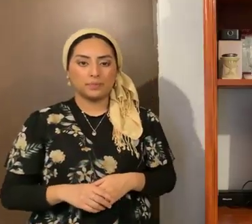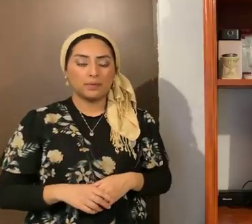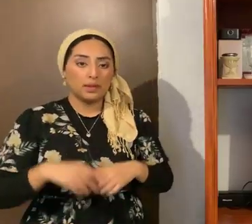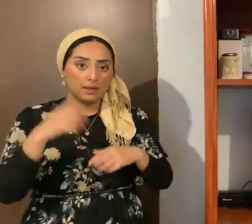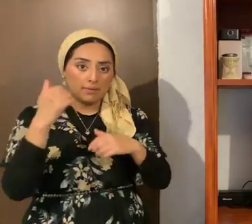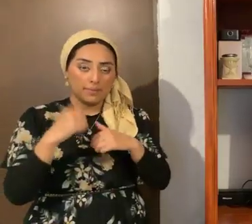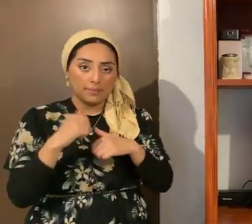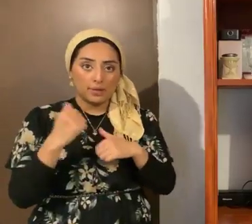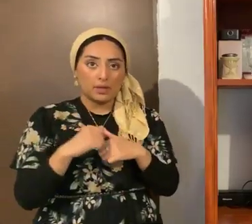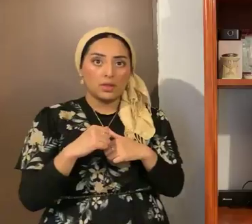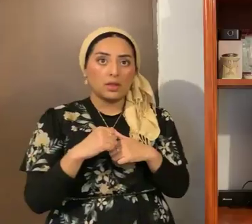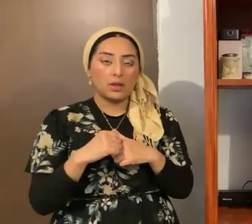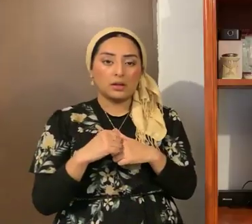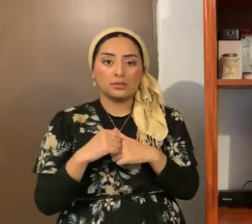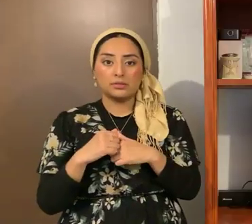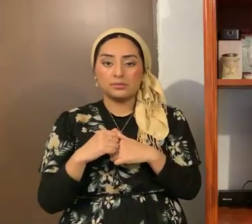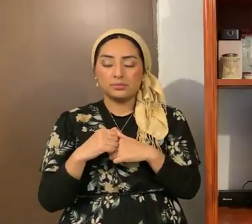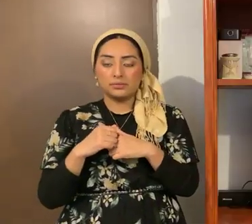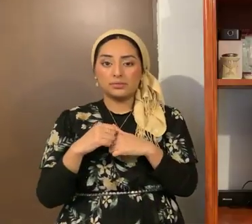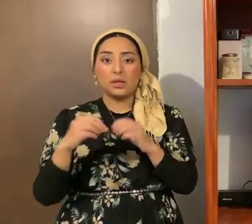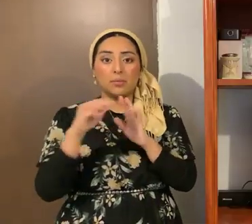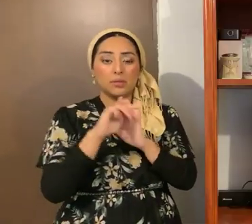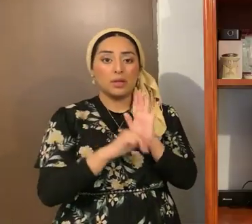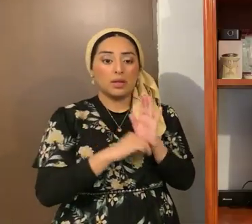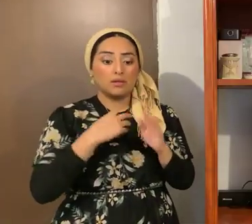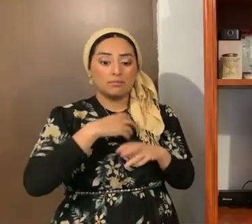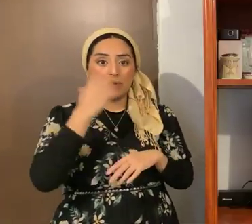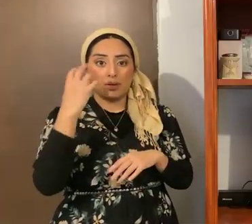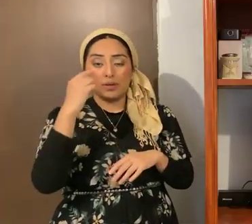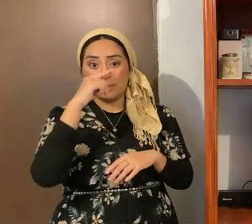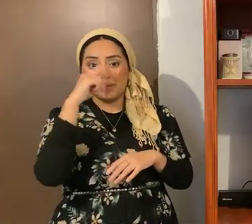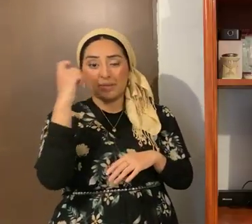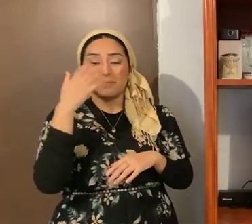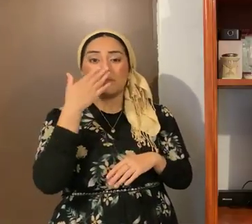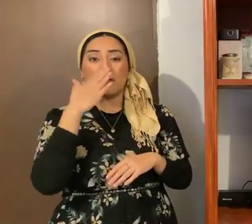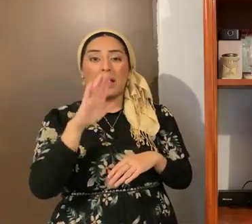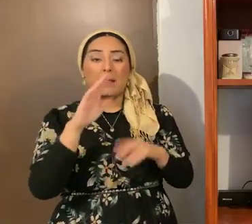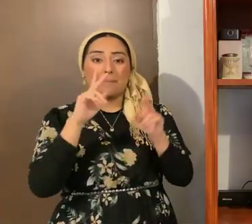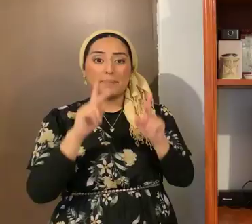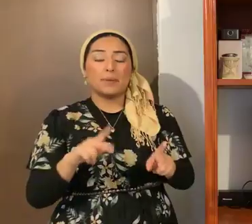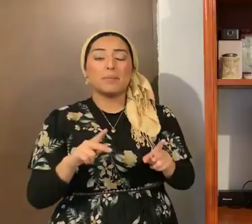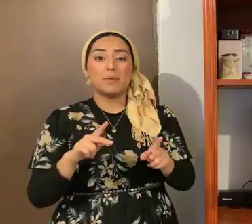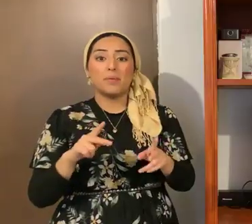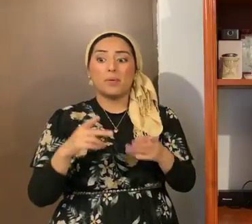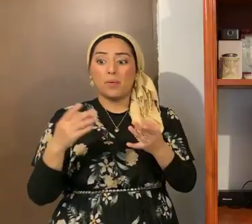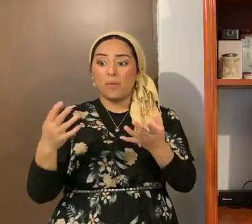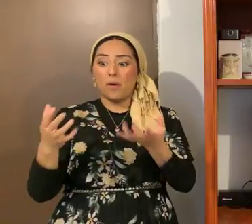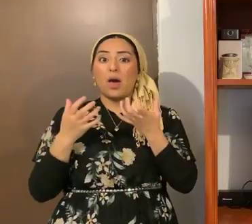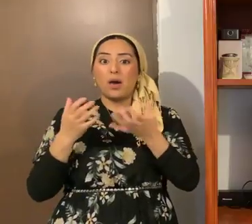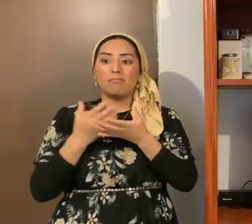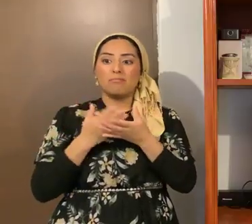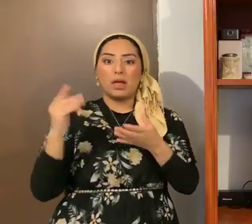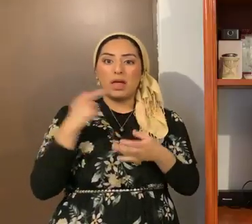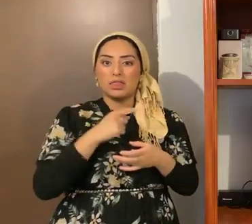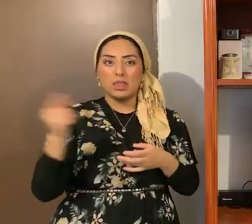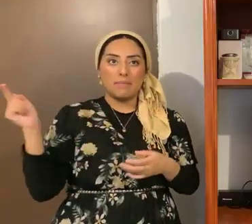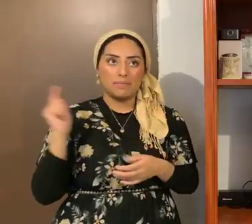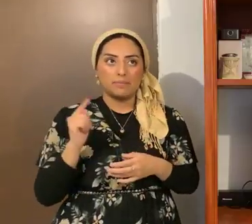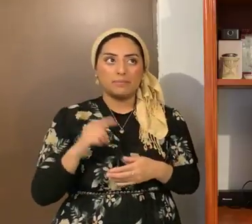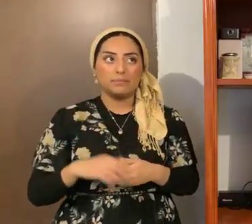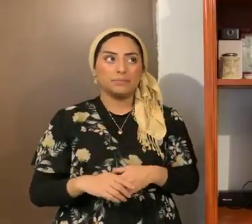Entonces recuerden que el enojo de Moshe y de Samuel era porque gente perversa estaba pidiendo eso para desacreditarlos.